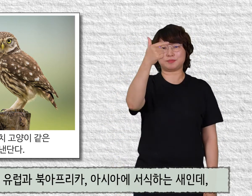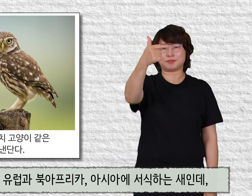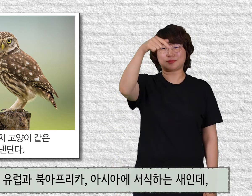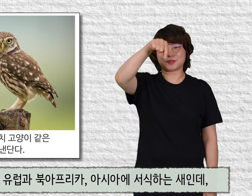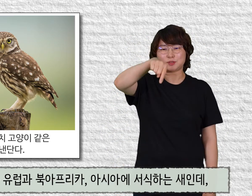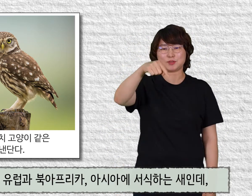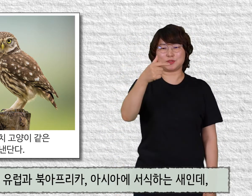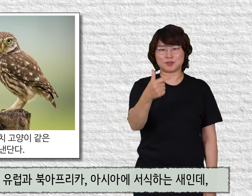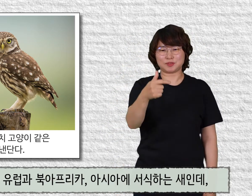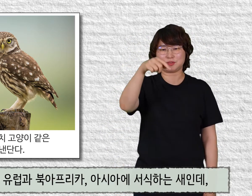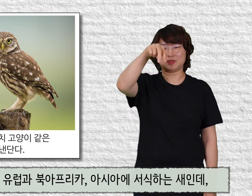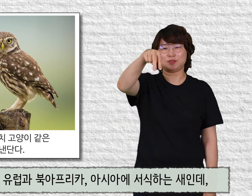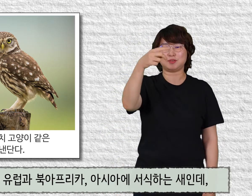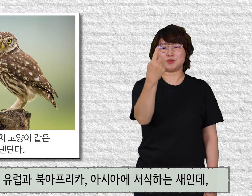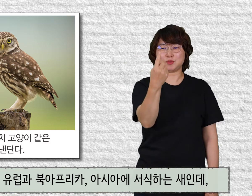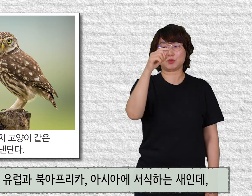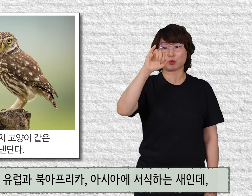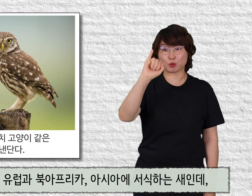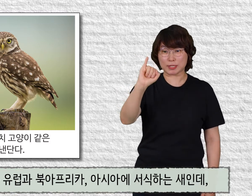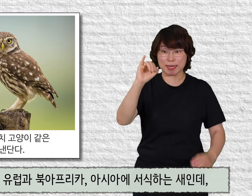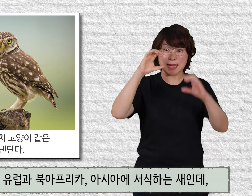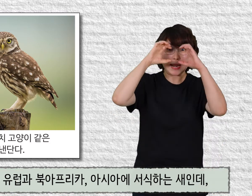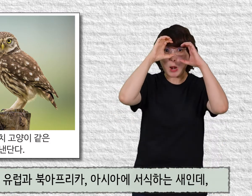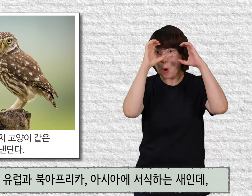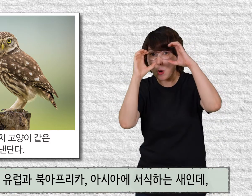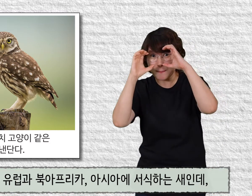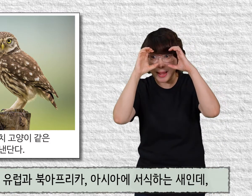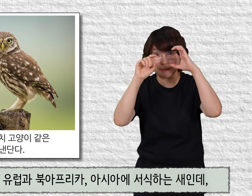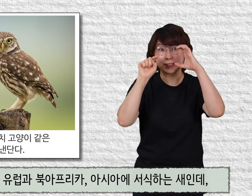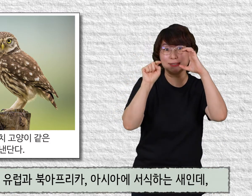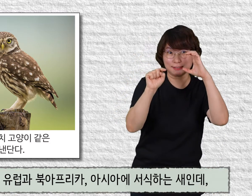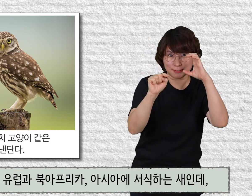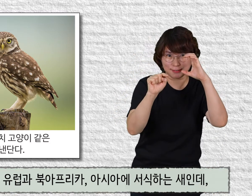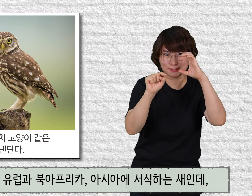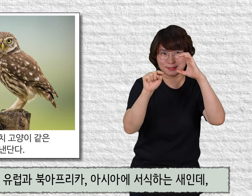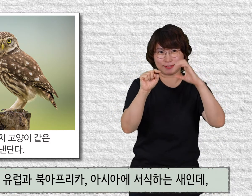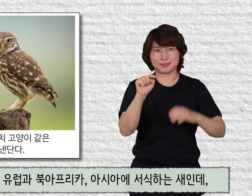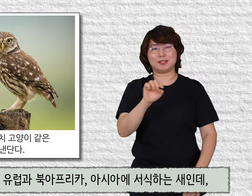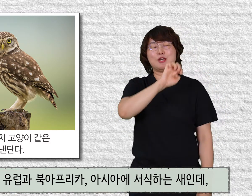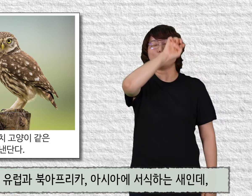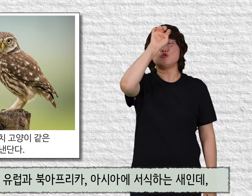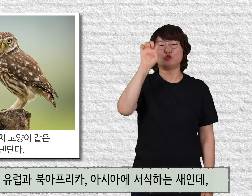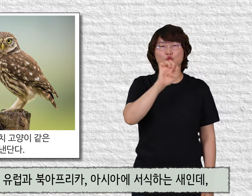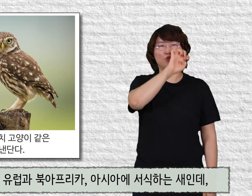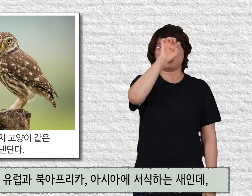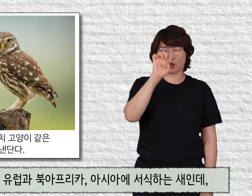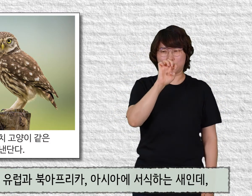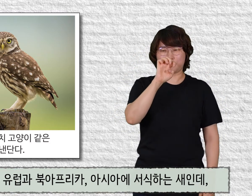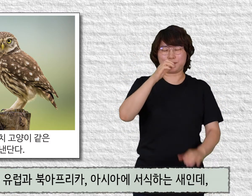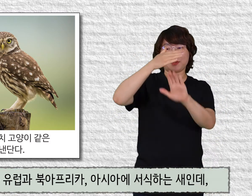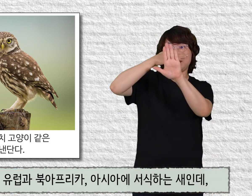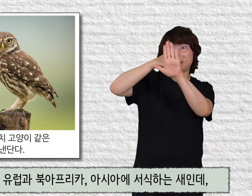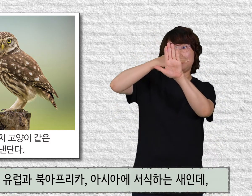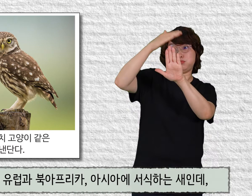금눈새 올빼미는 유럽과 북아프리카, 아시아에 서식하는 새인데